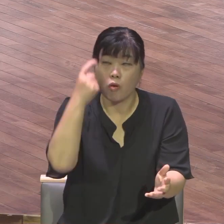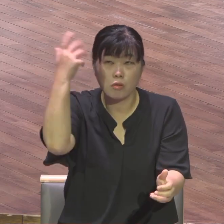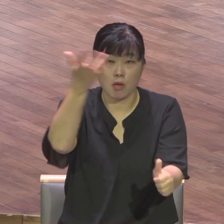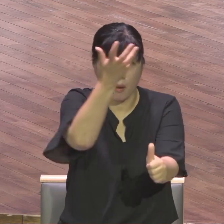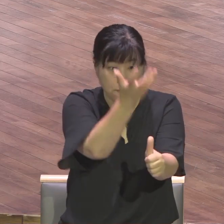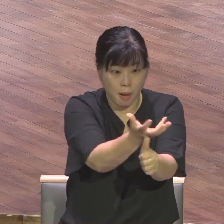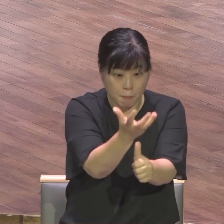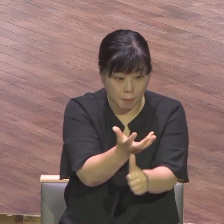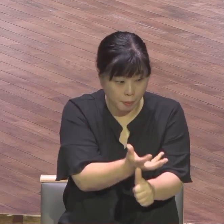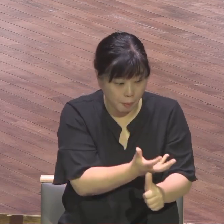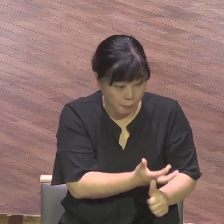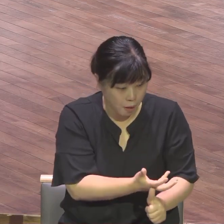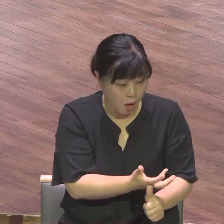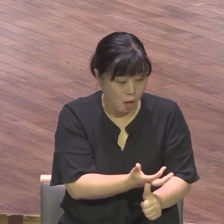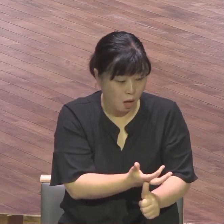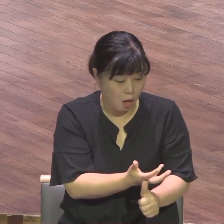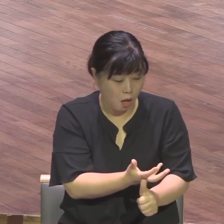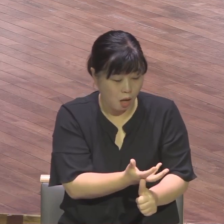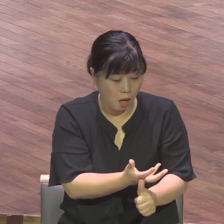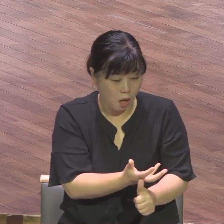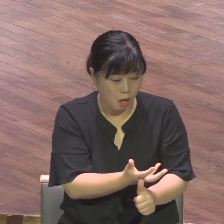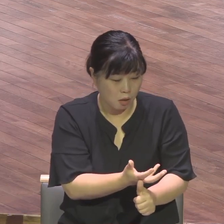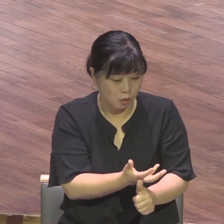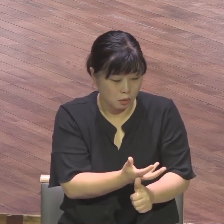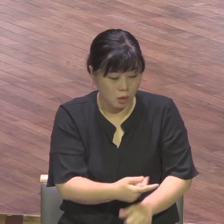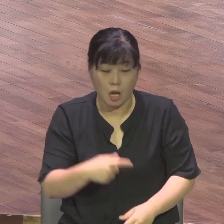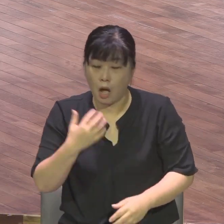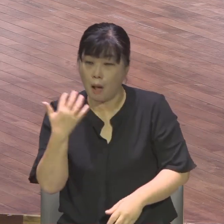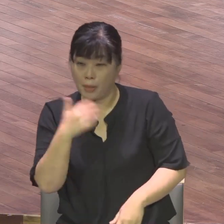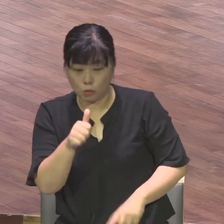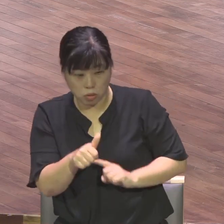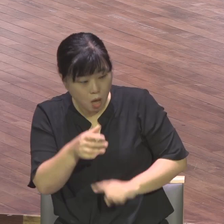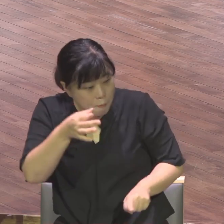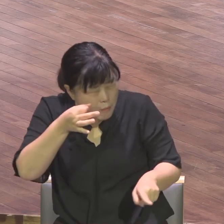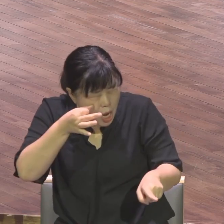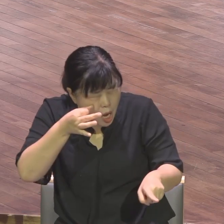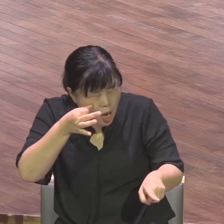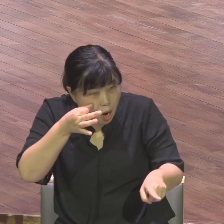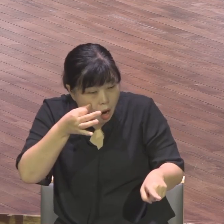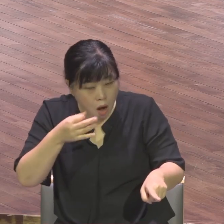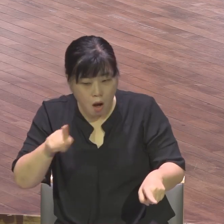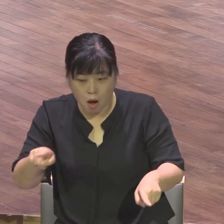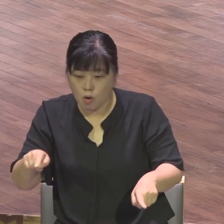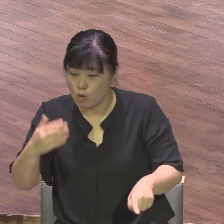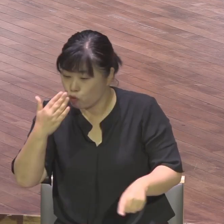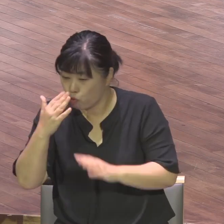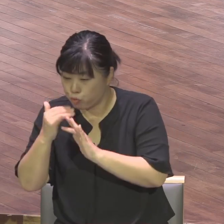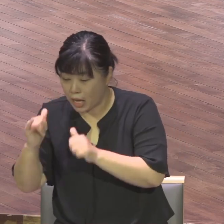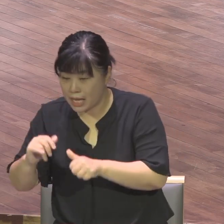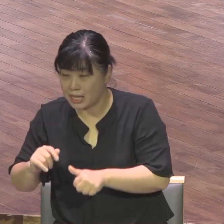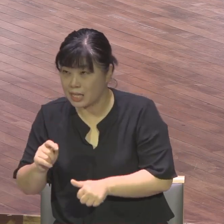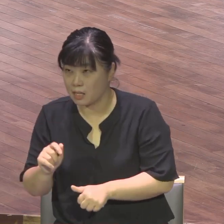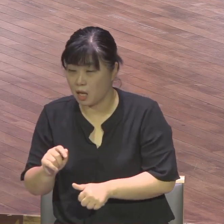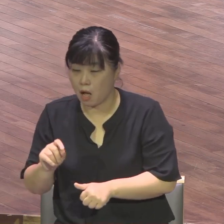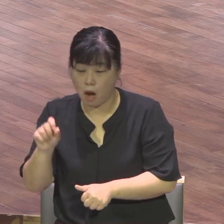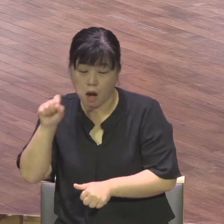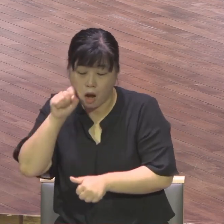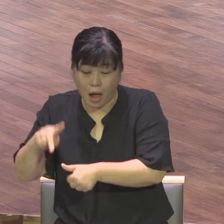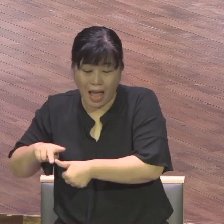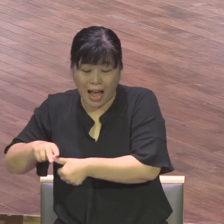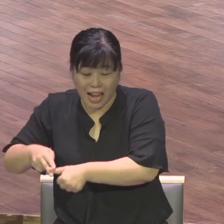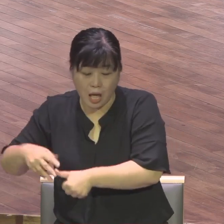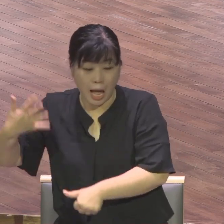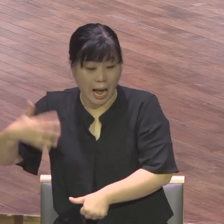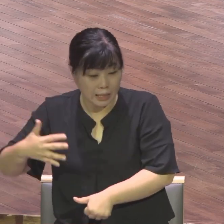신자들이 이방인들에게도 성령 부어주심으로 말미암아 놀라니 이는 방언을 하며